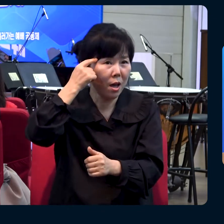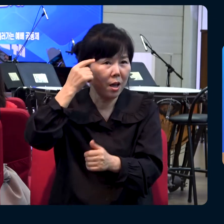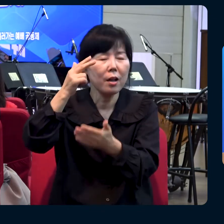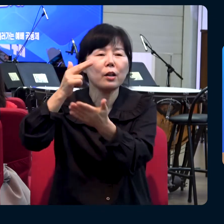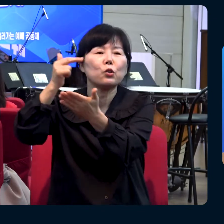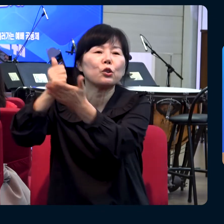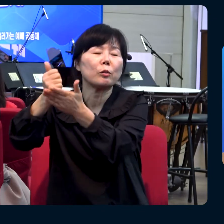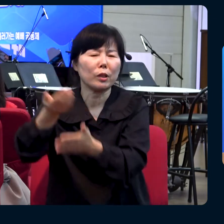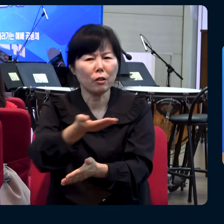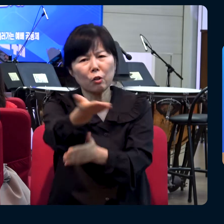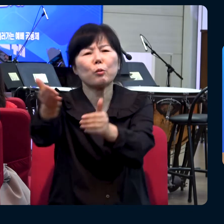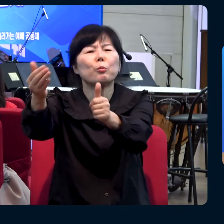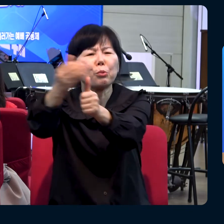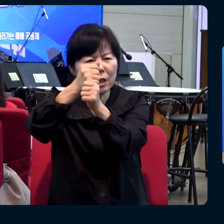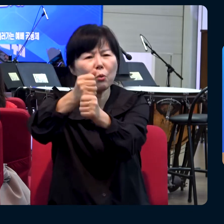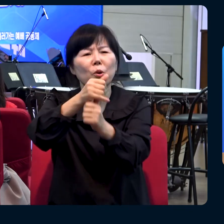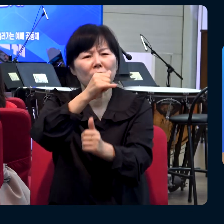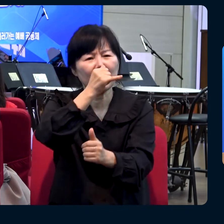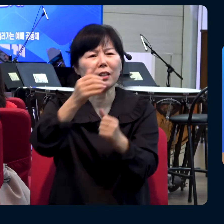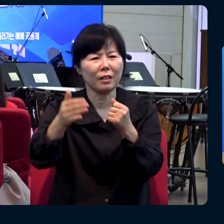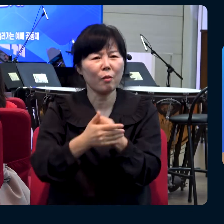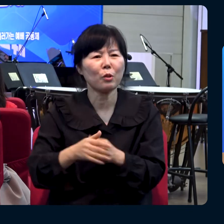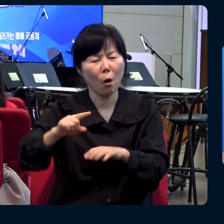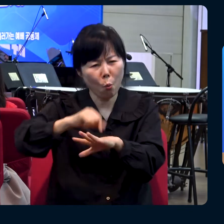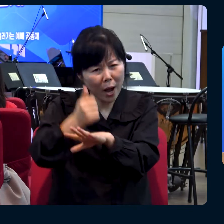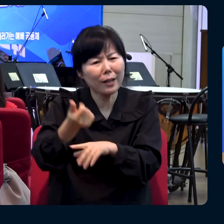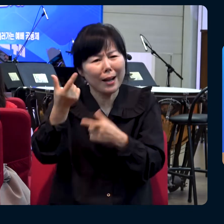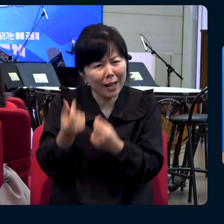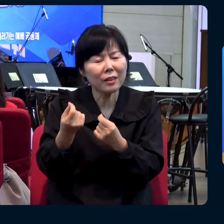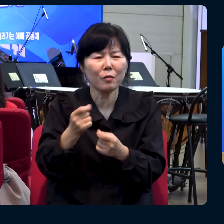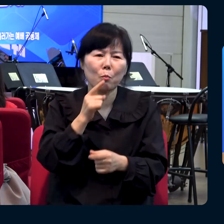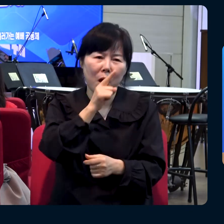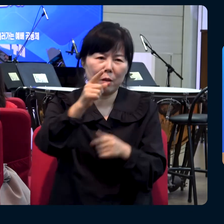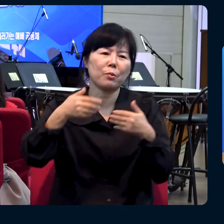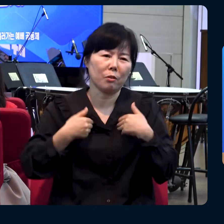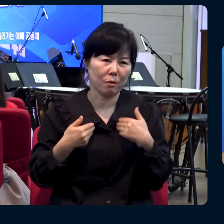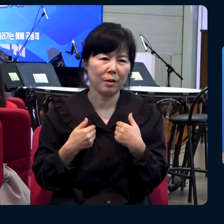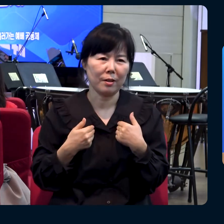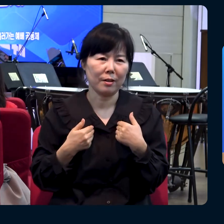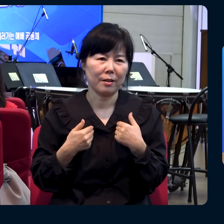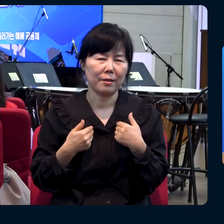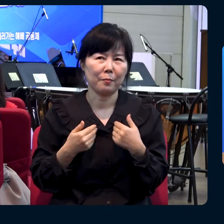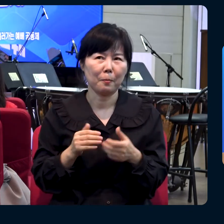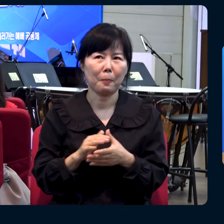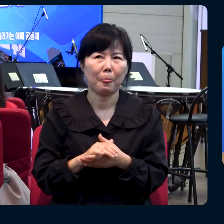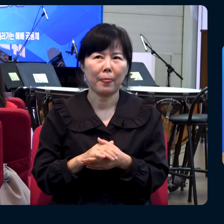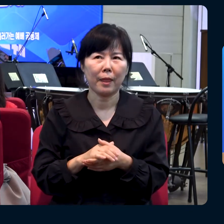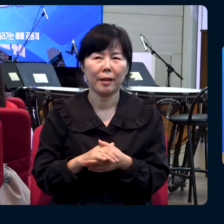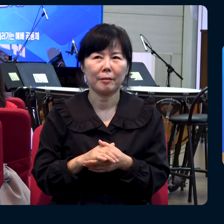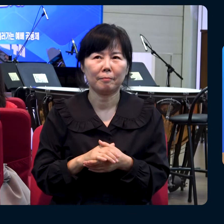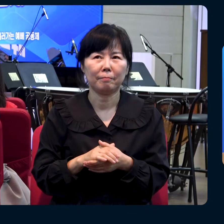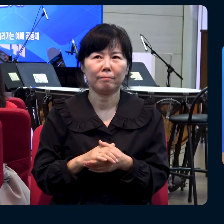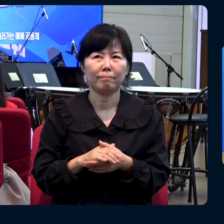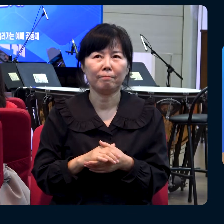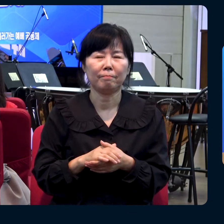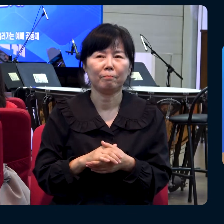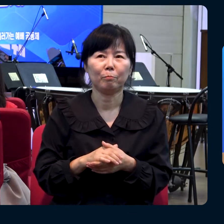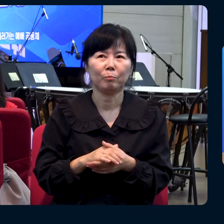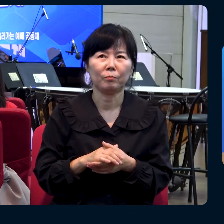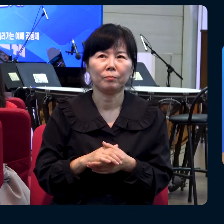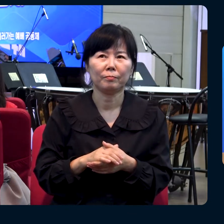때문에. 아멘이죠. 여러분이 근심이 있더라도 성전에 들어올 때는 감사함으로 그 문에 들어오시길